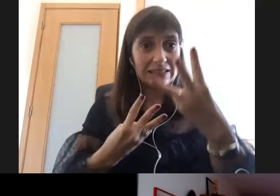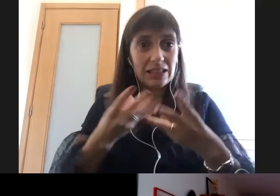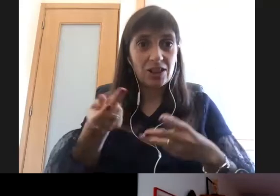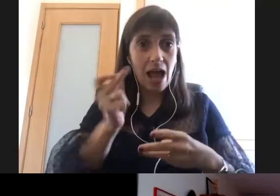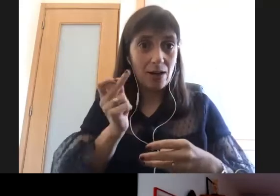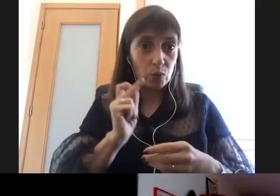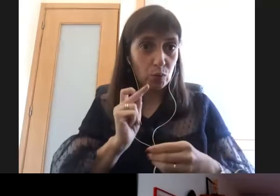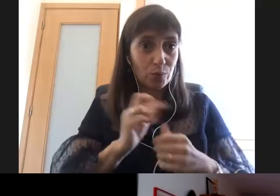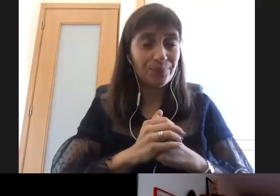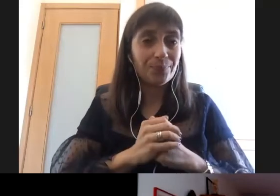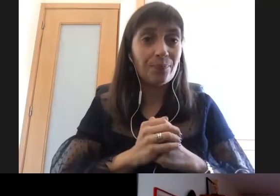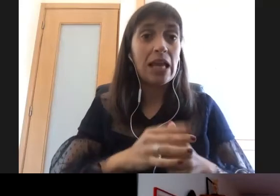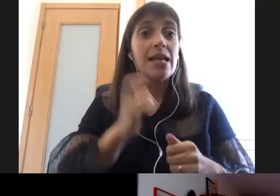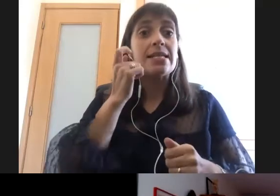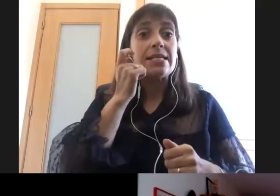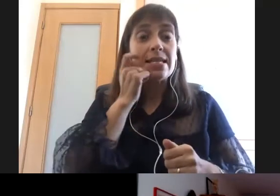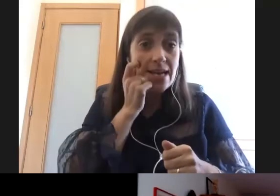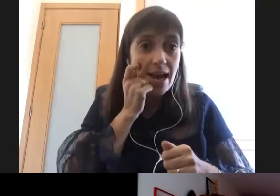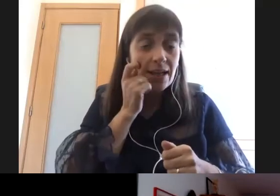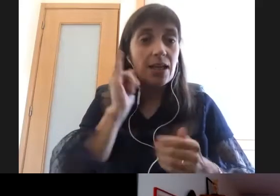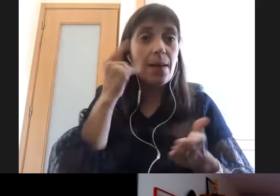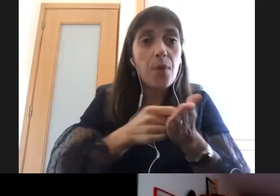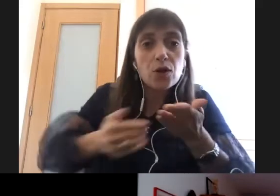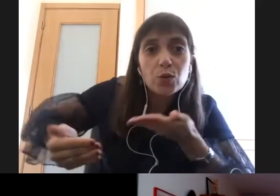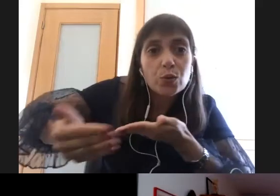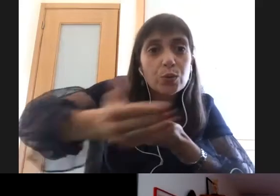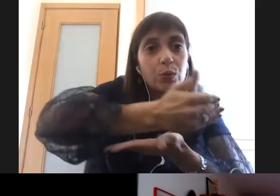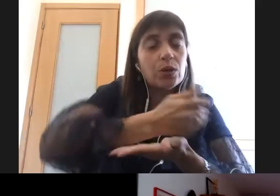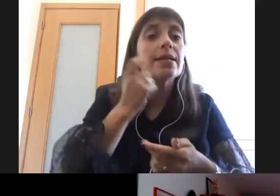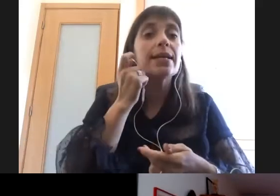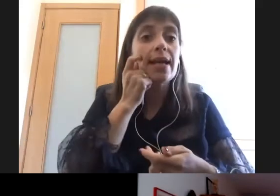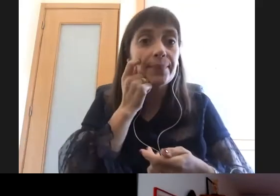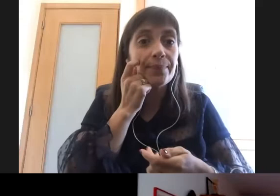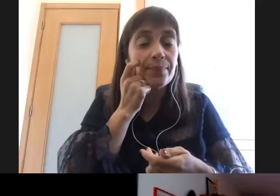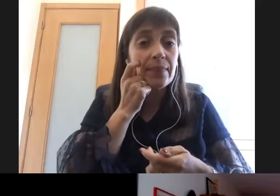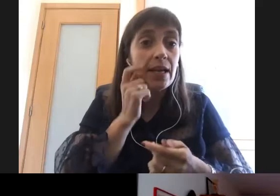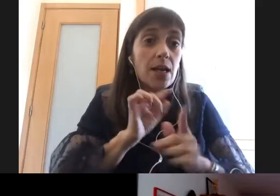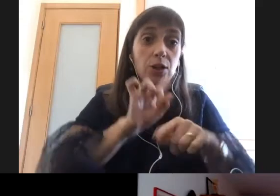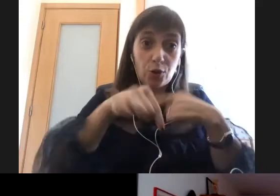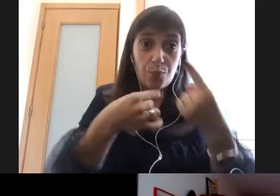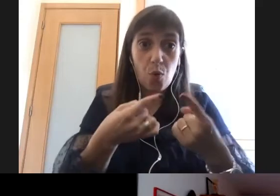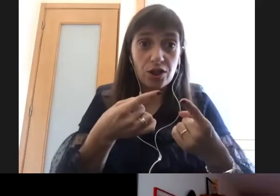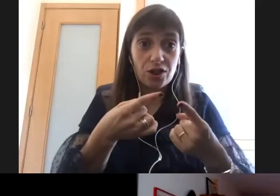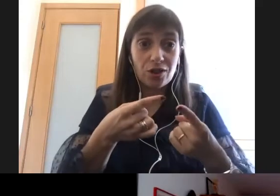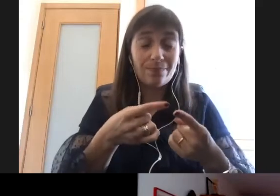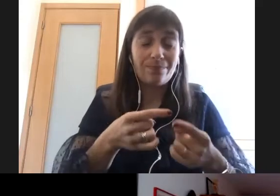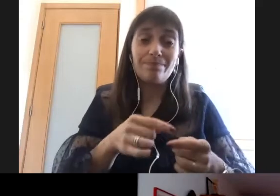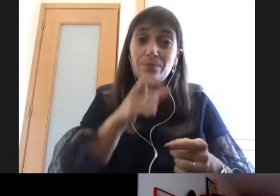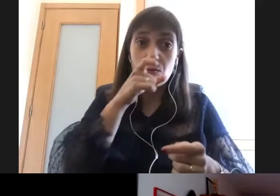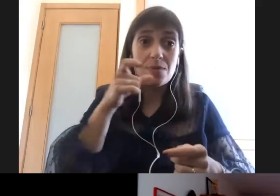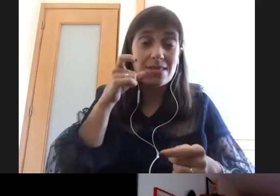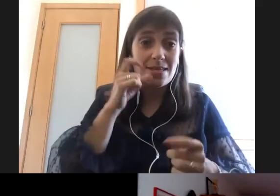e quem colhia aqueles impostos se comprometia, num leilão, a